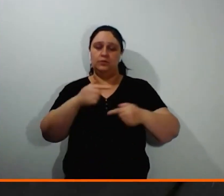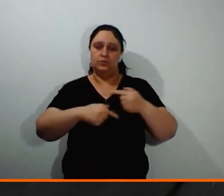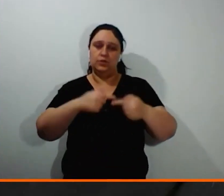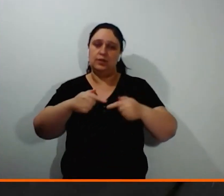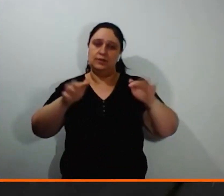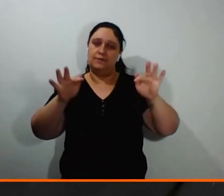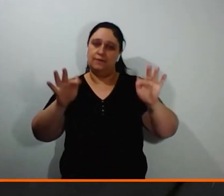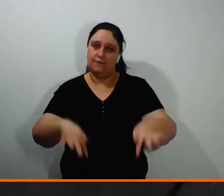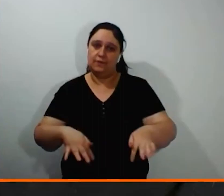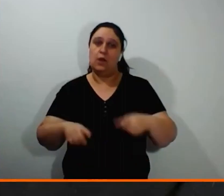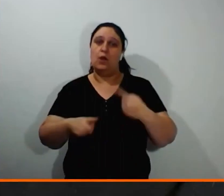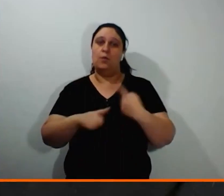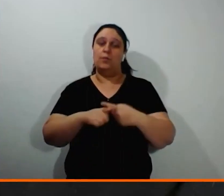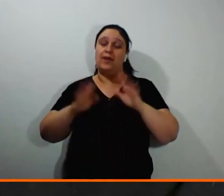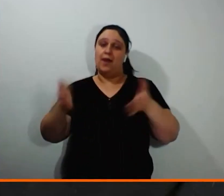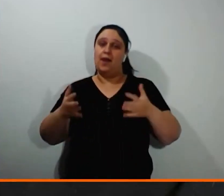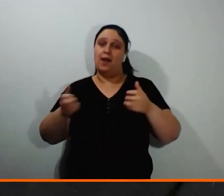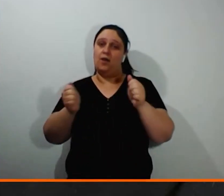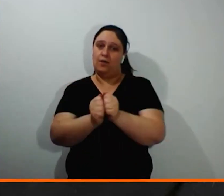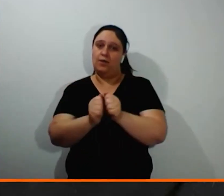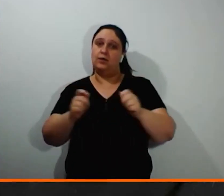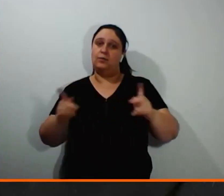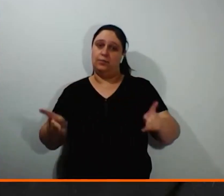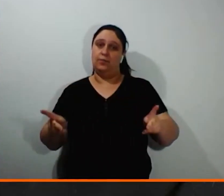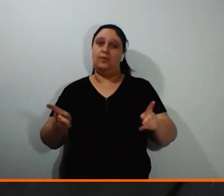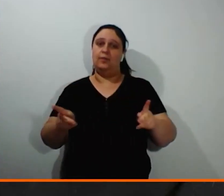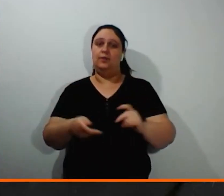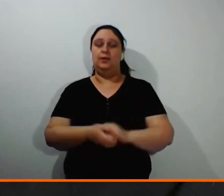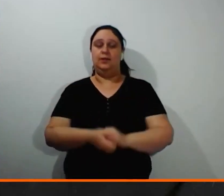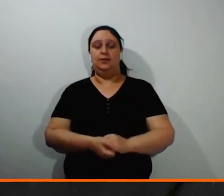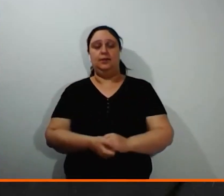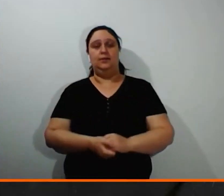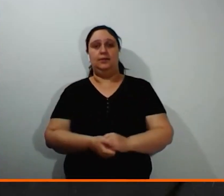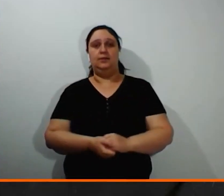do Apocalipse, que é a era dos 7